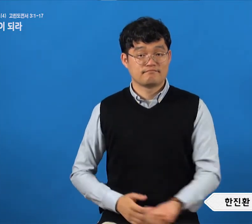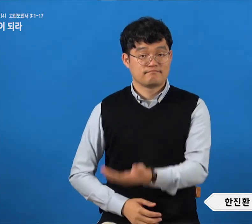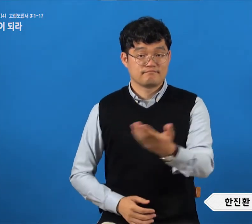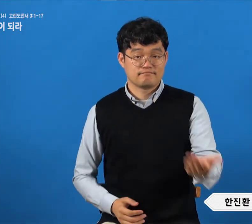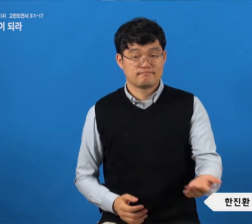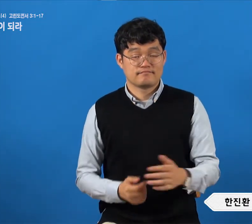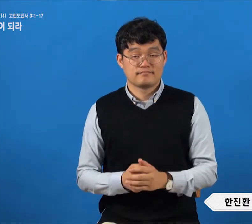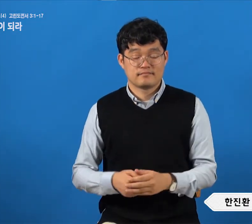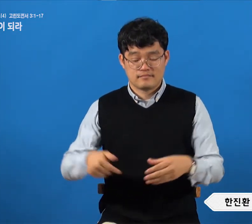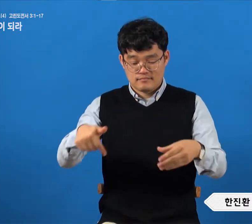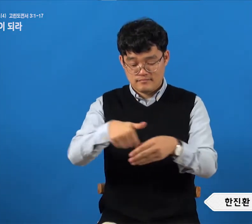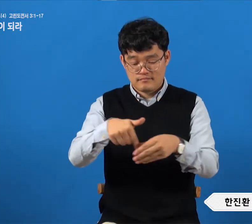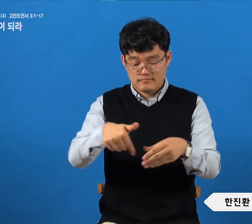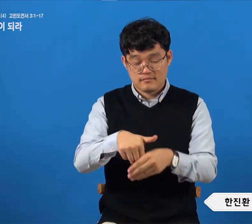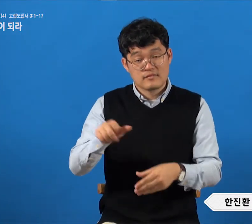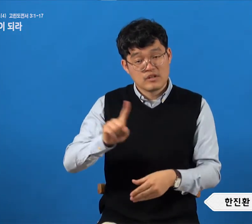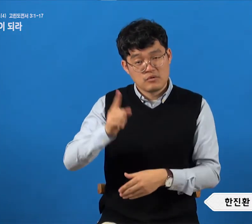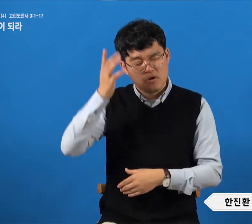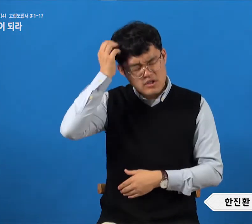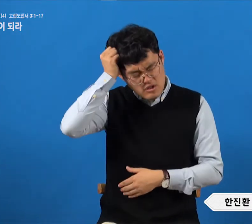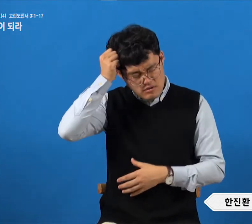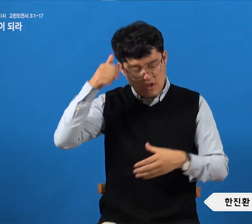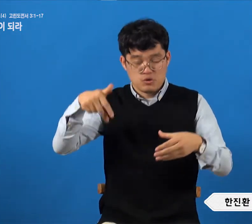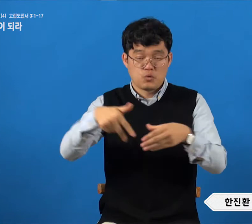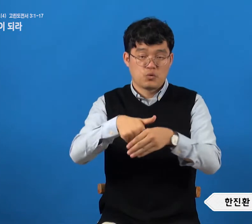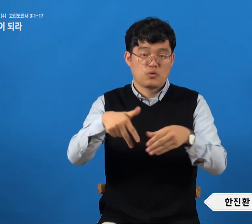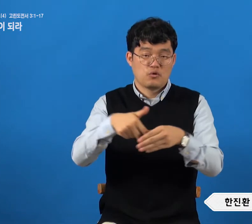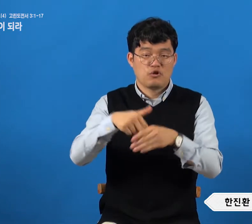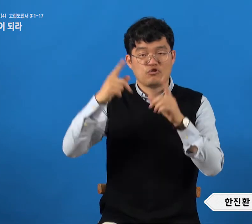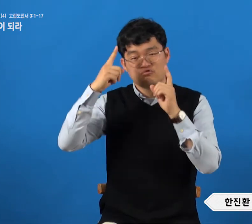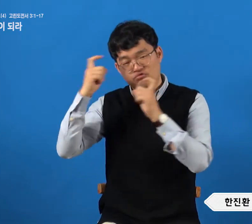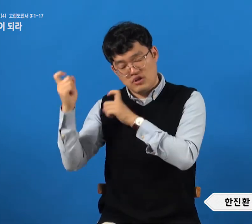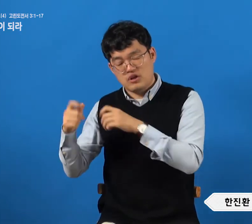그래서 여러분, 기독교는 기억의 종교입니다.